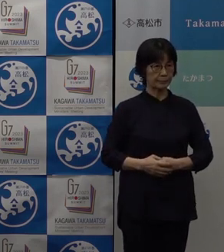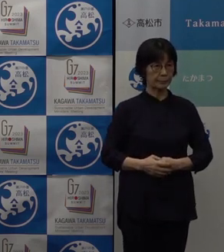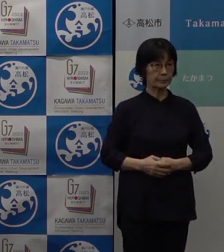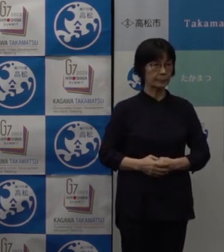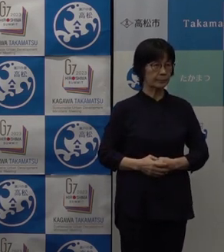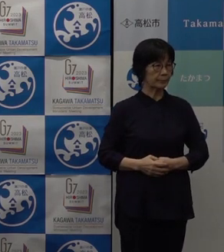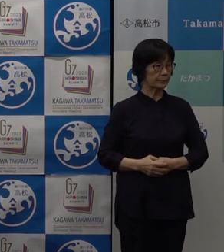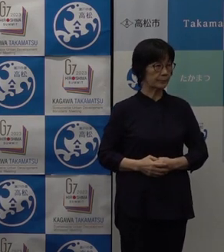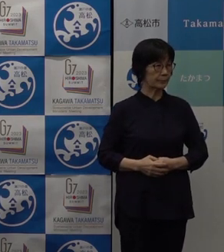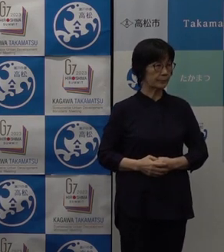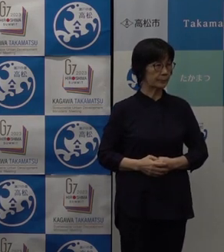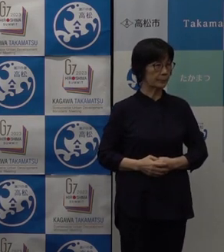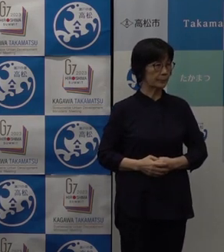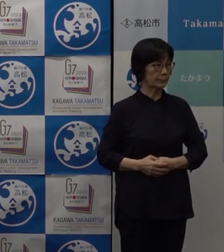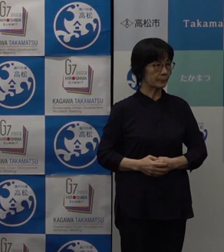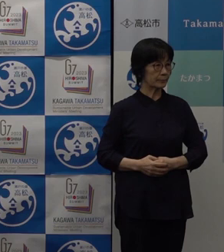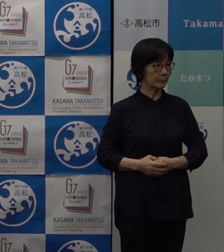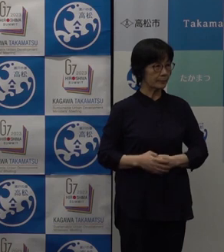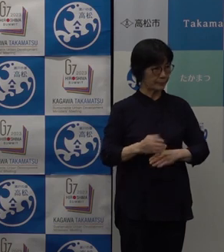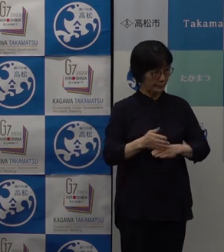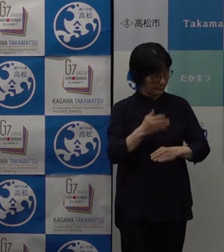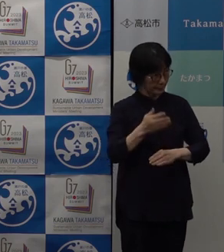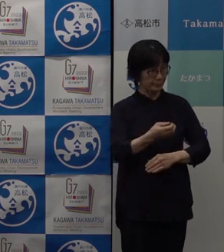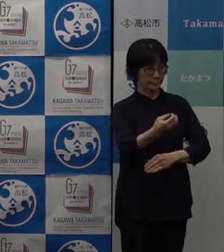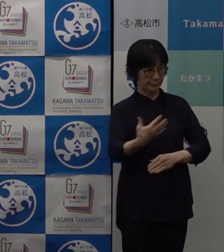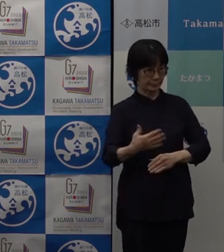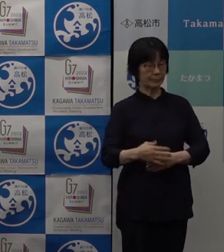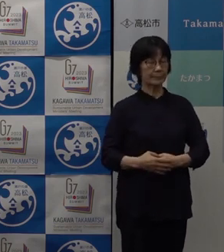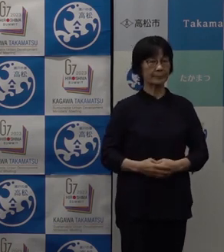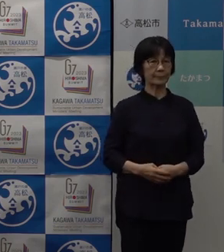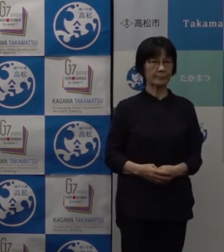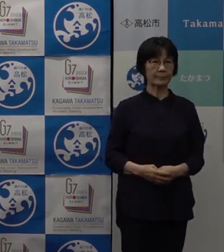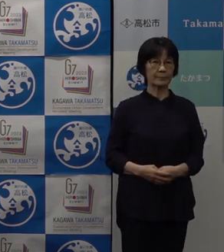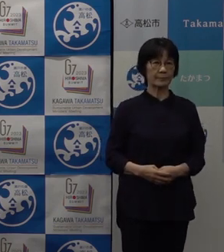とうございます。